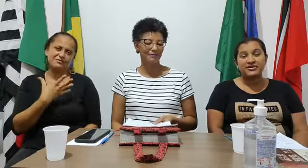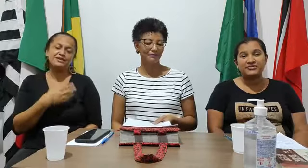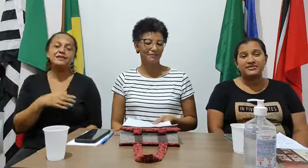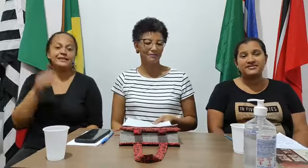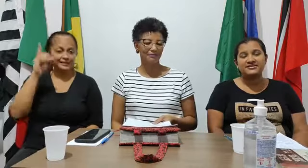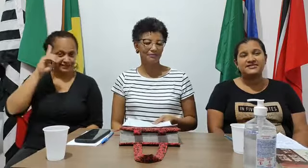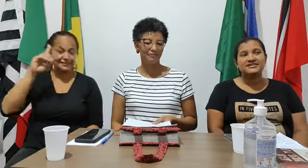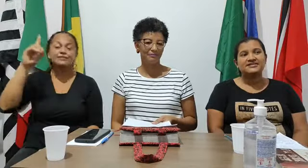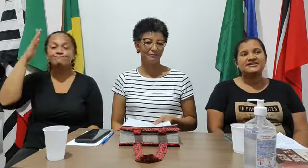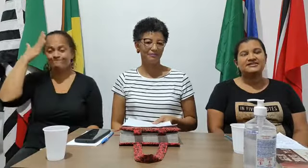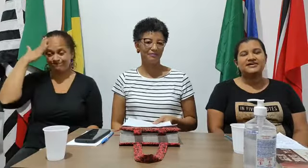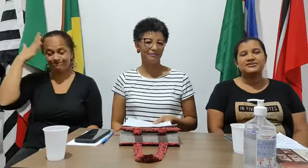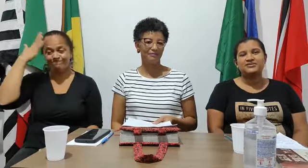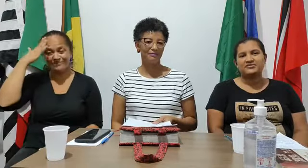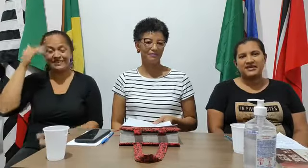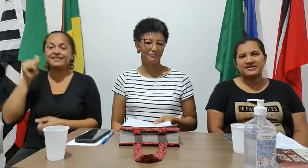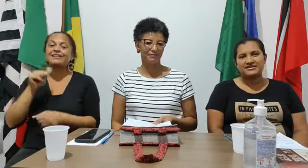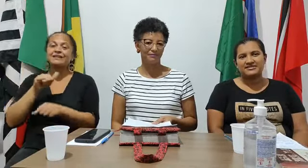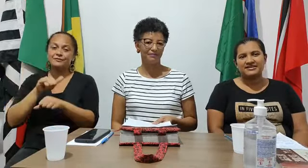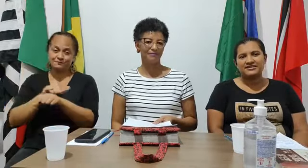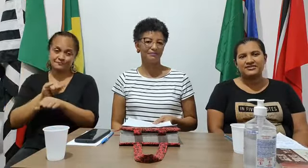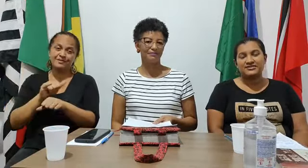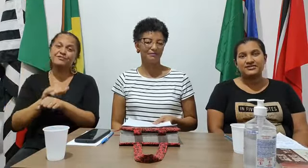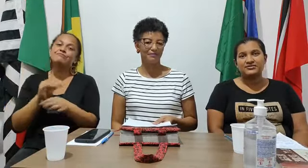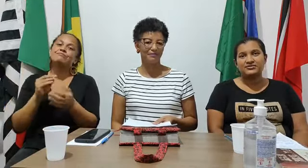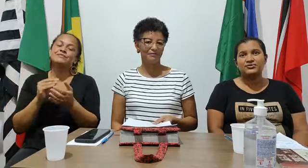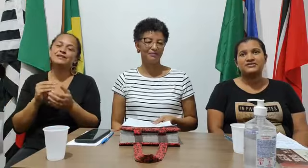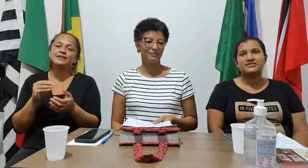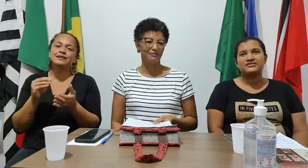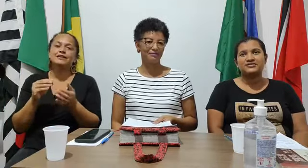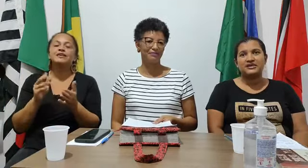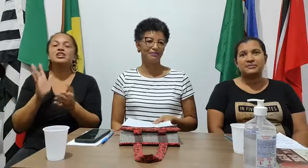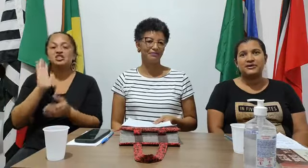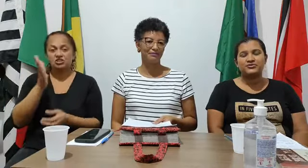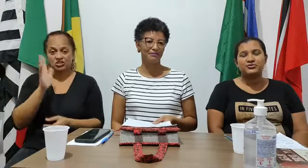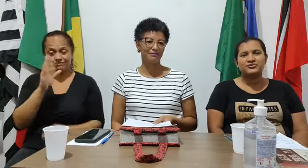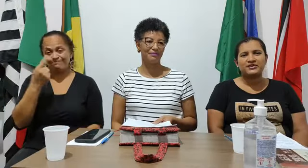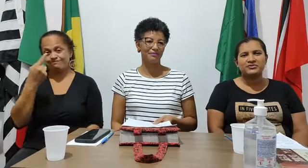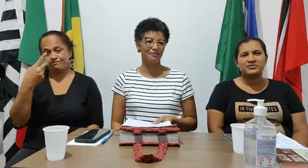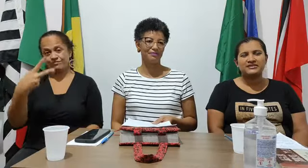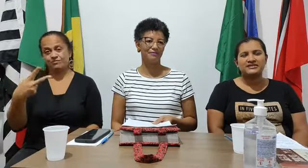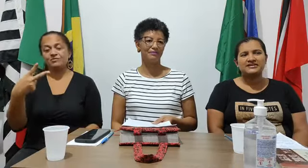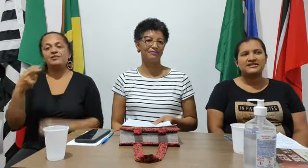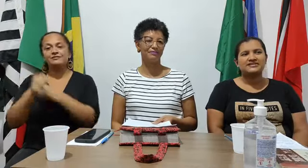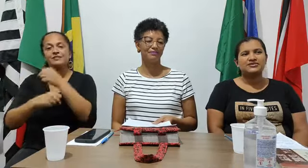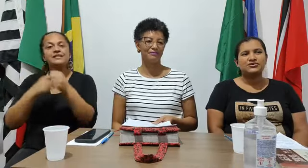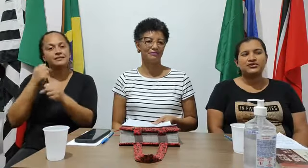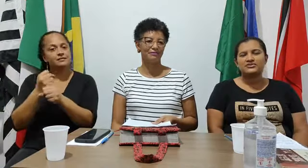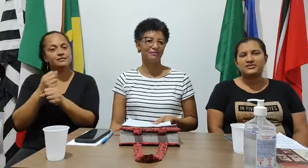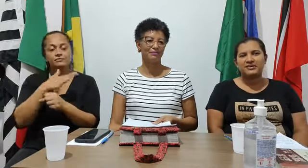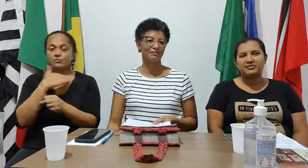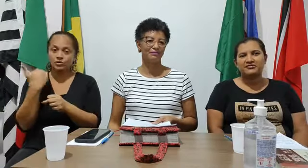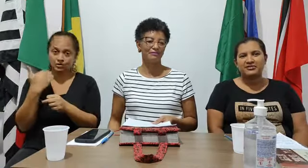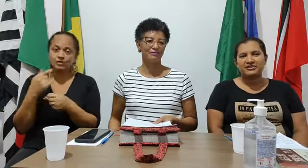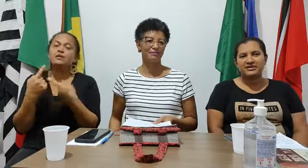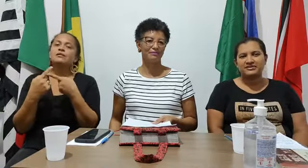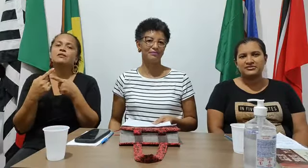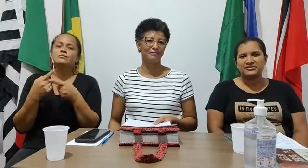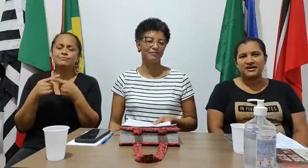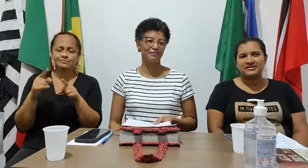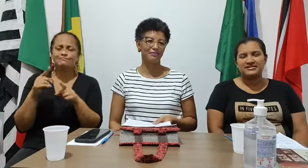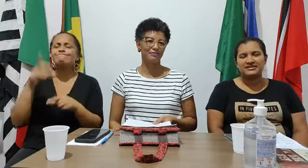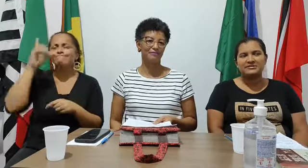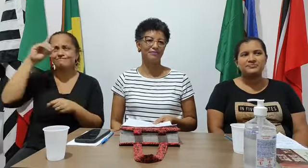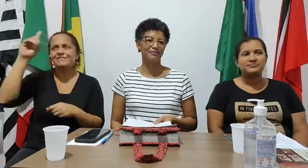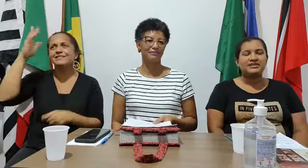a falta que ela nos faz, né? Já tem 12 anos que ela partiu para o Senhor, então só Deus sabe a falta que ela